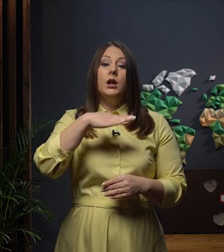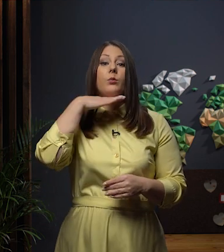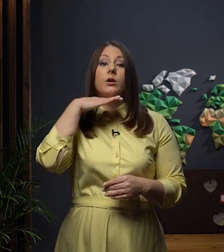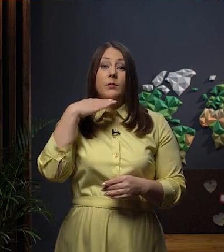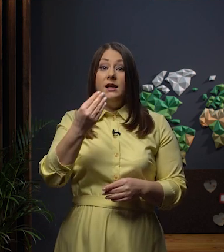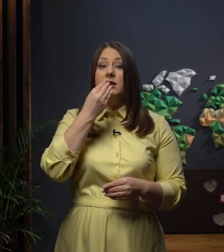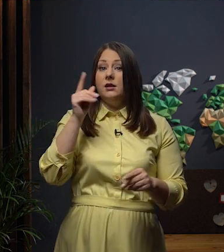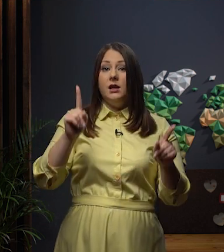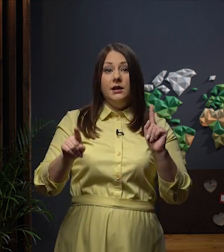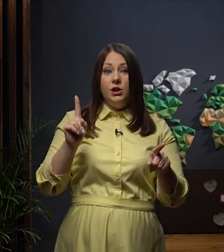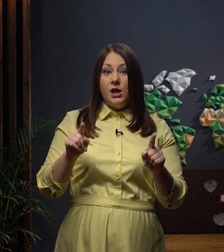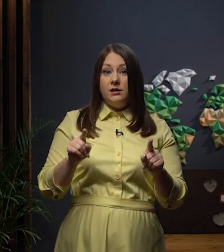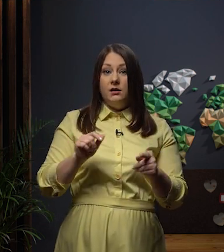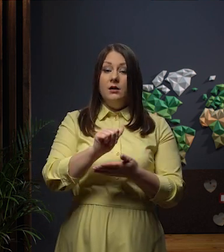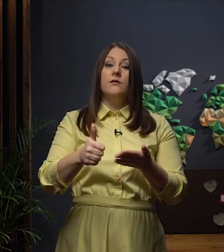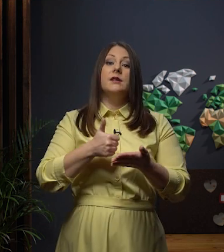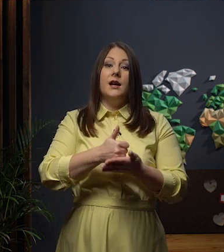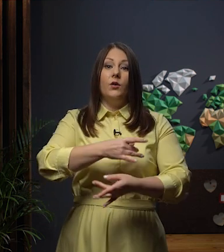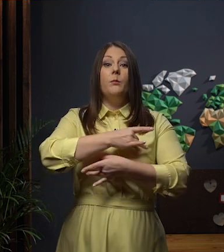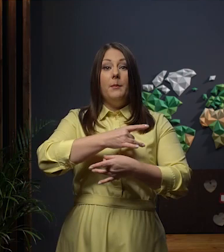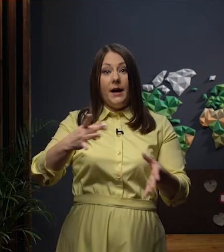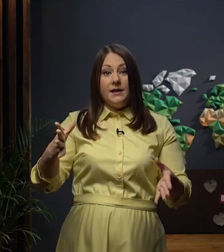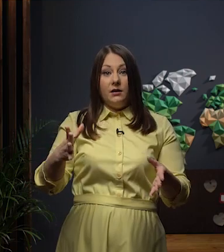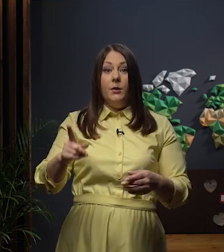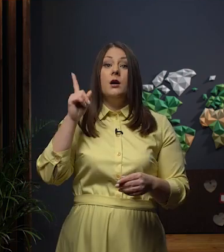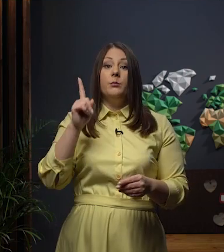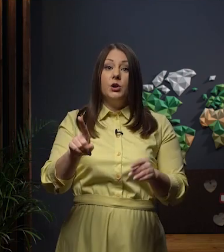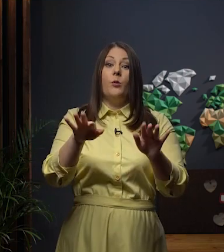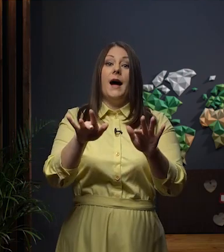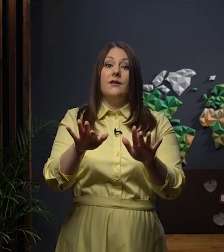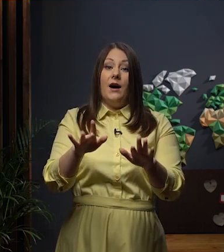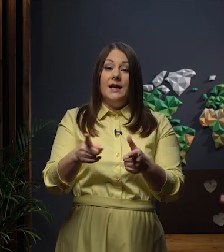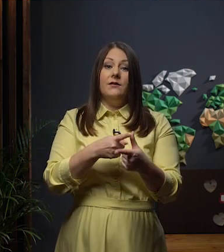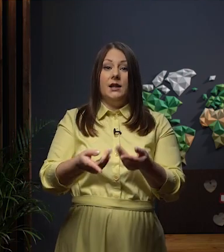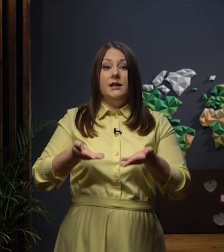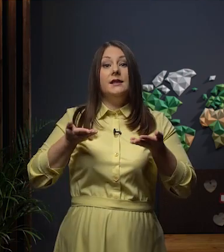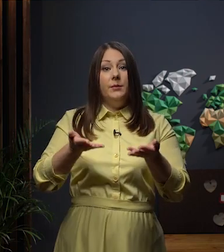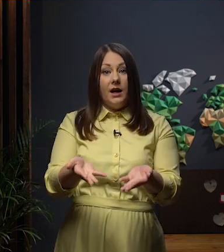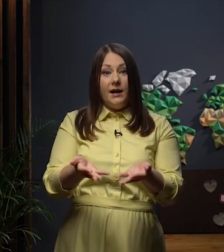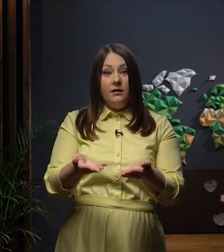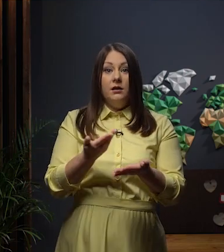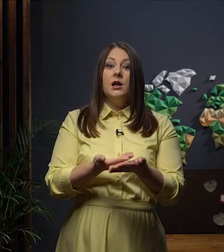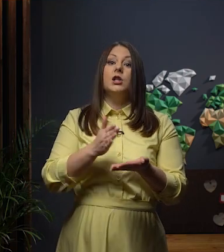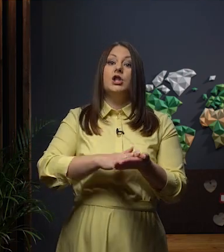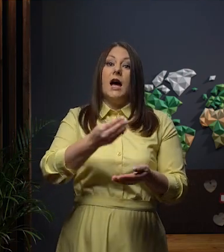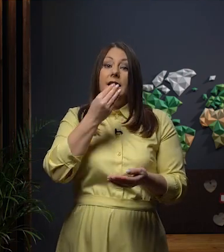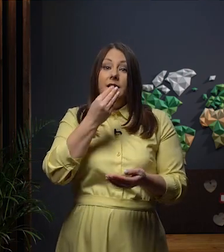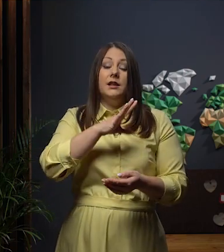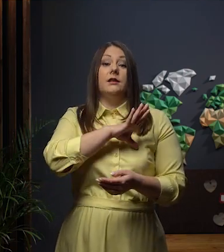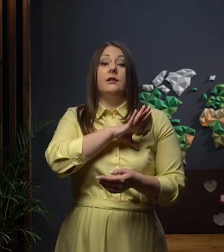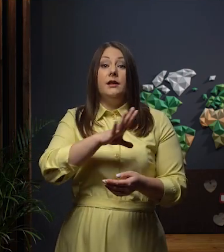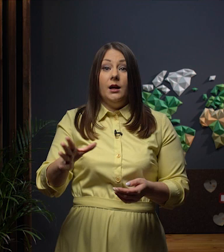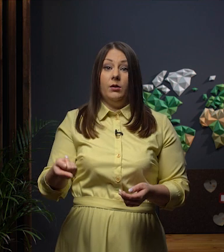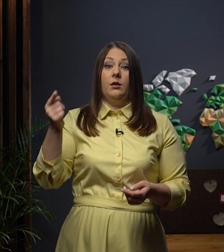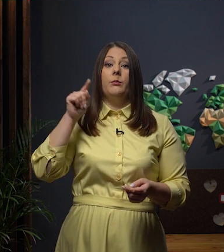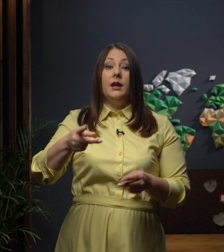Но рыбу и мясо ели нечасто, в основном по праздникам, причем отваривали или запекали. Жареной